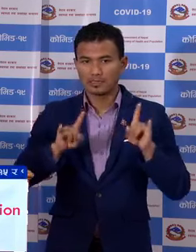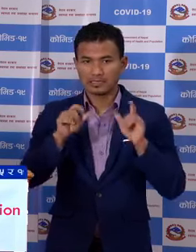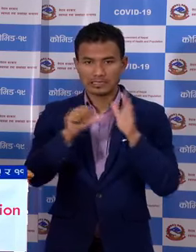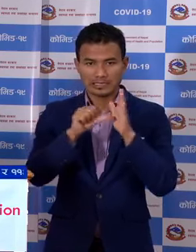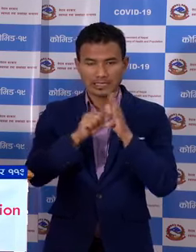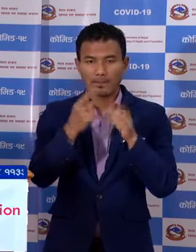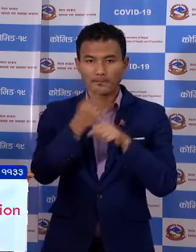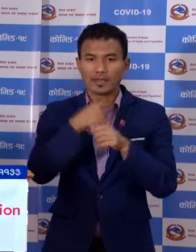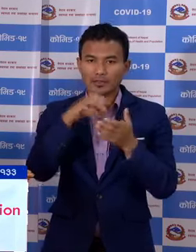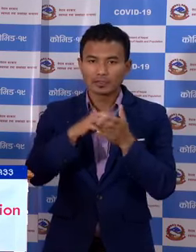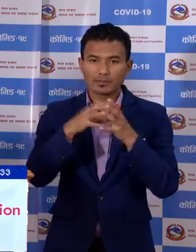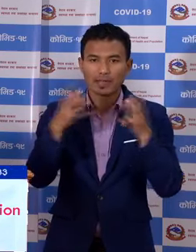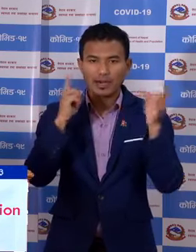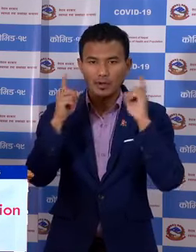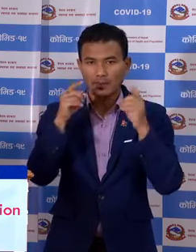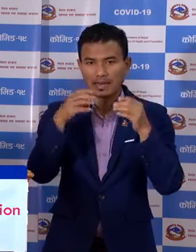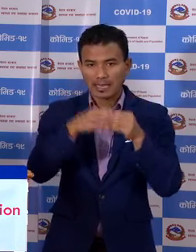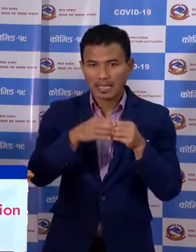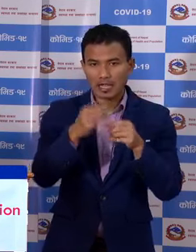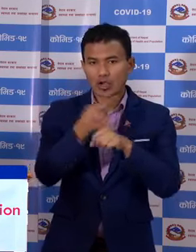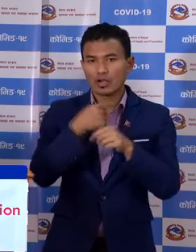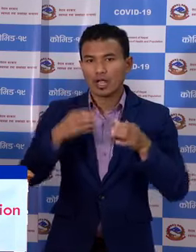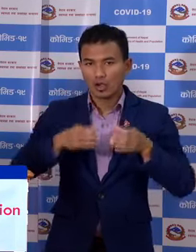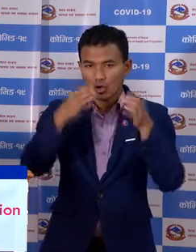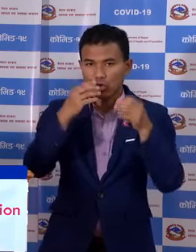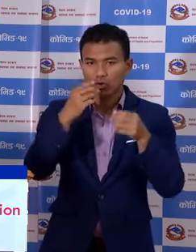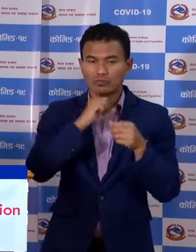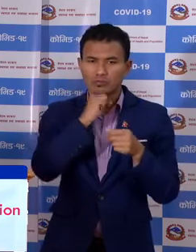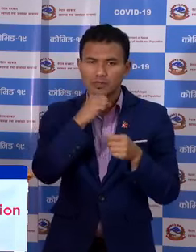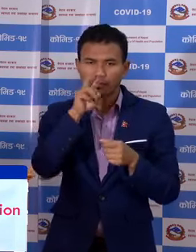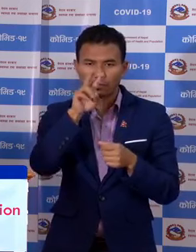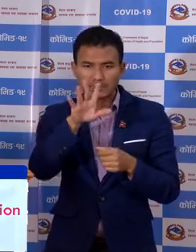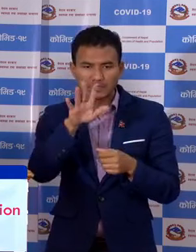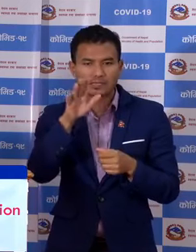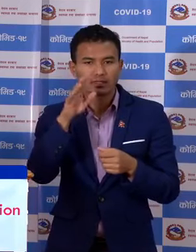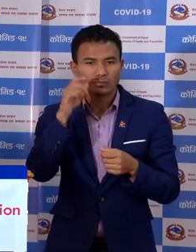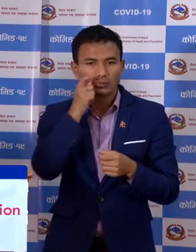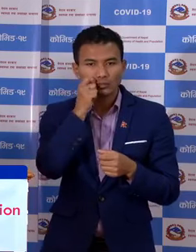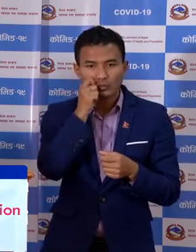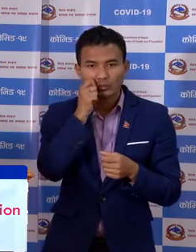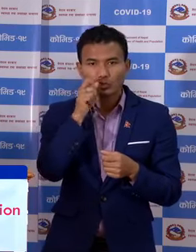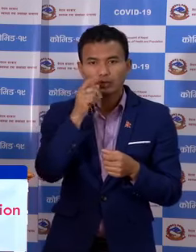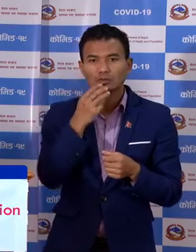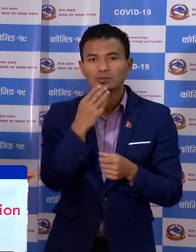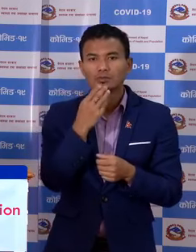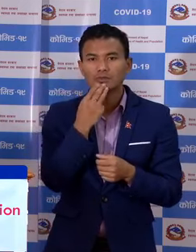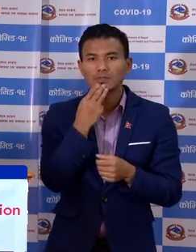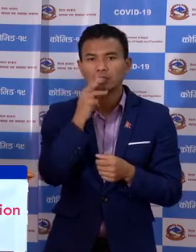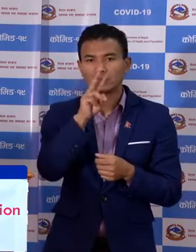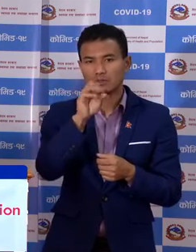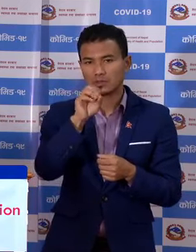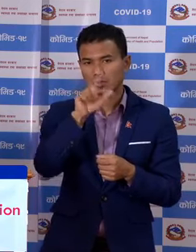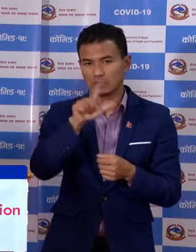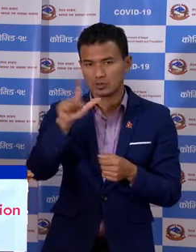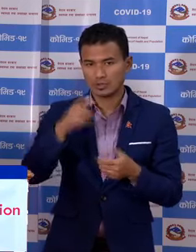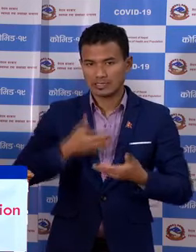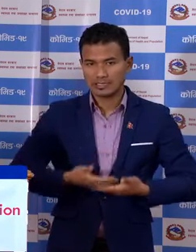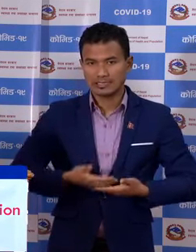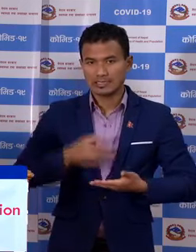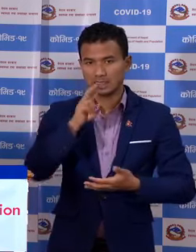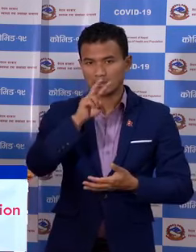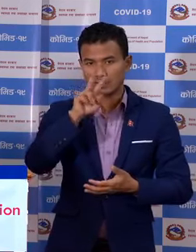वीरगन्ज महानगरपालिका घण्टाघर स्थित अन्दाजी 25 वर्षको पुरुषको मिति 2077 जेठ